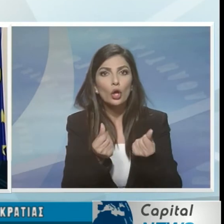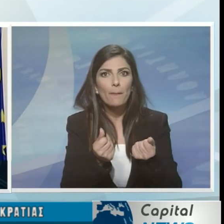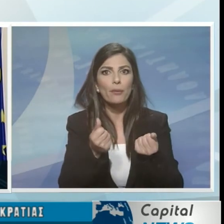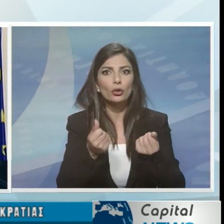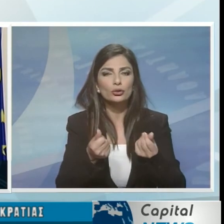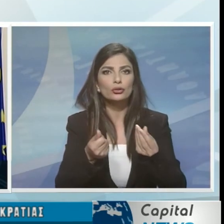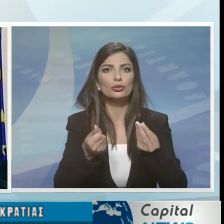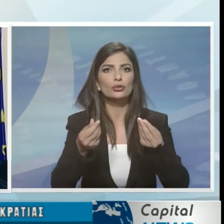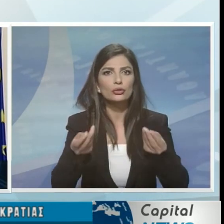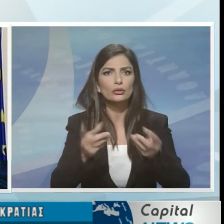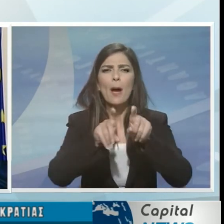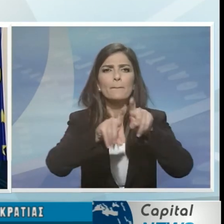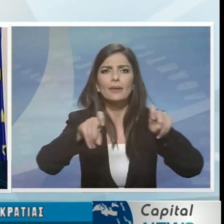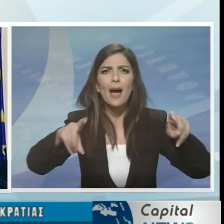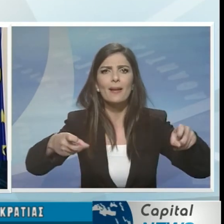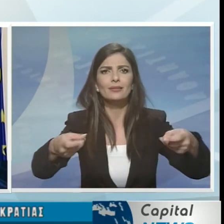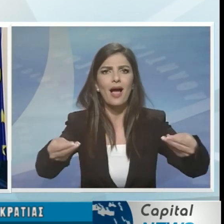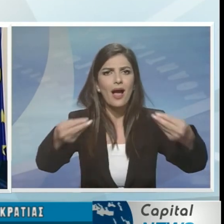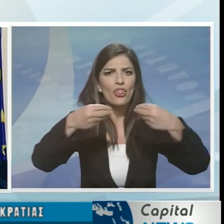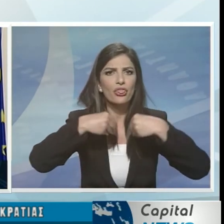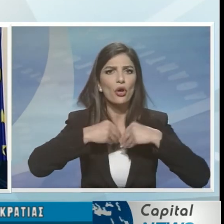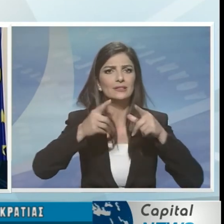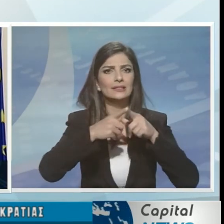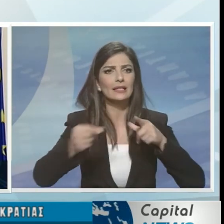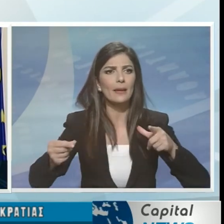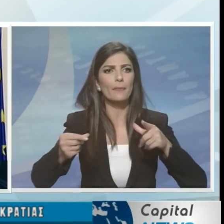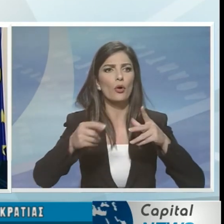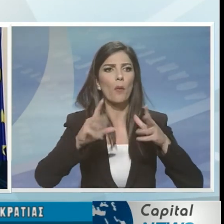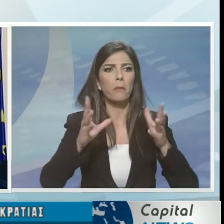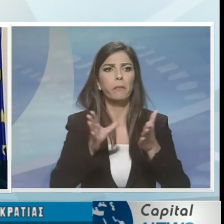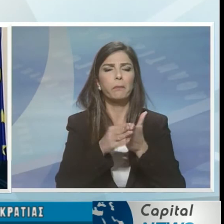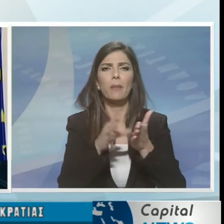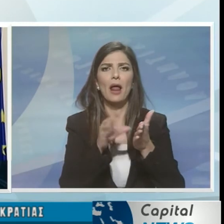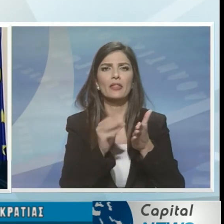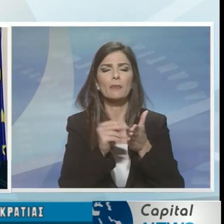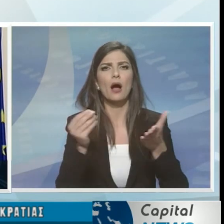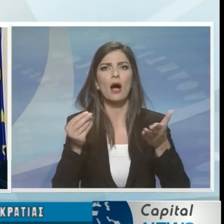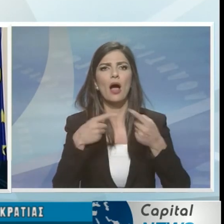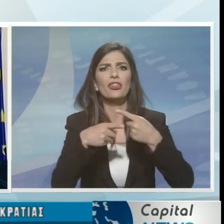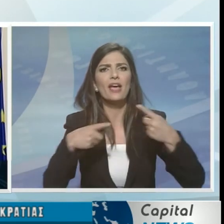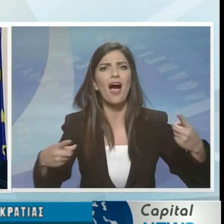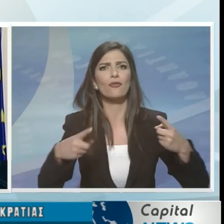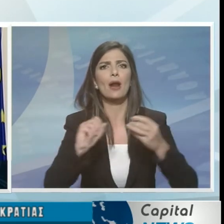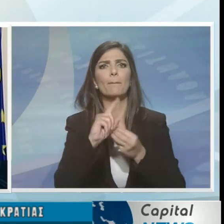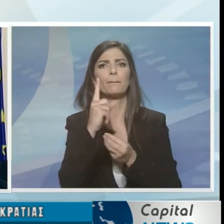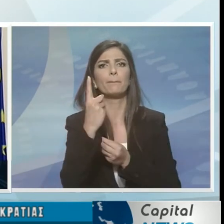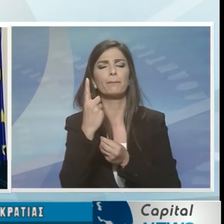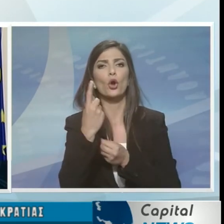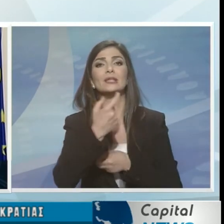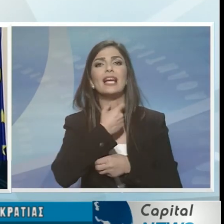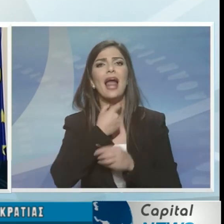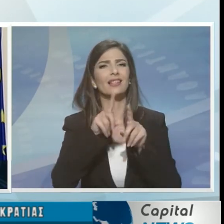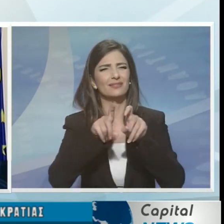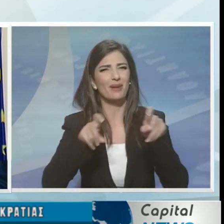και εξαγωγές εμπορευμάτων περιλαμβανομένων ειδών πρώτης ανάγκης. Για τούτο και δεν